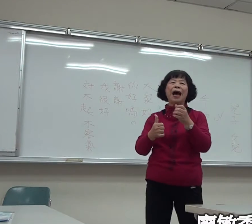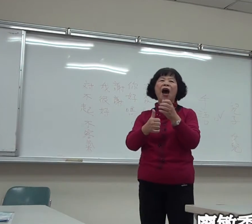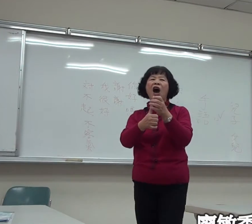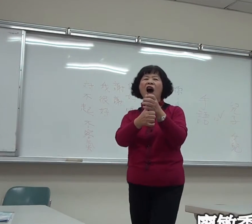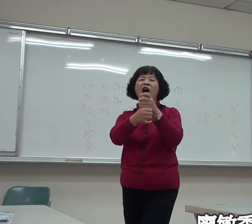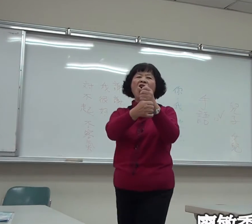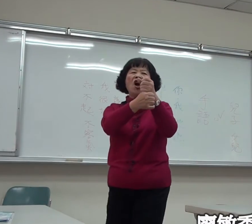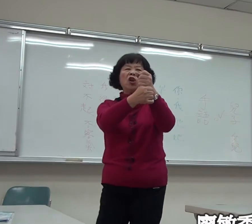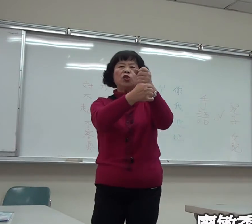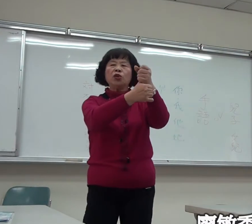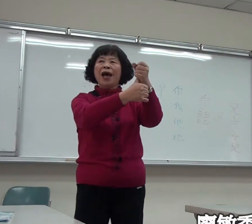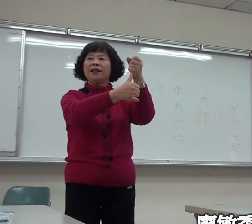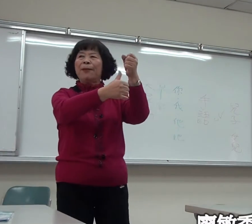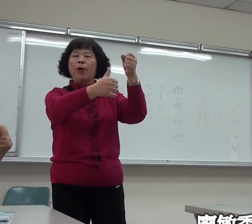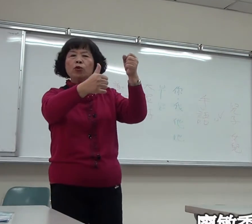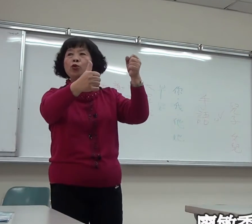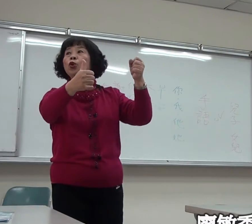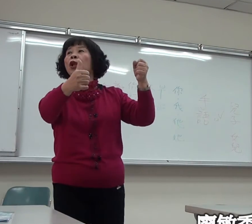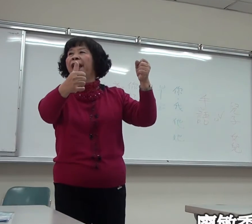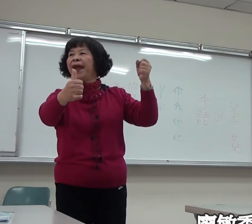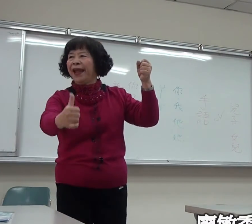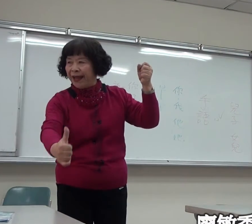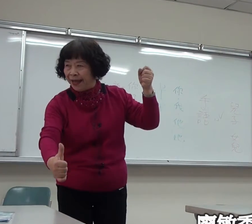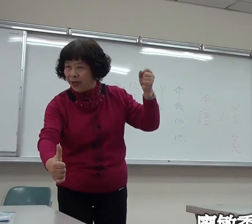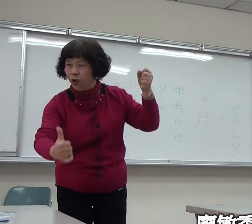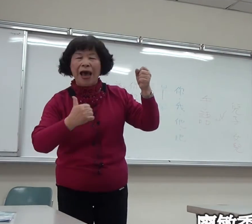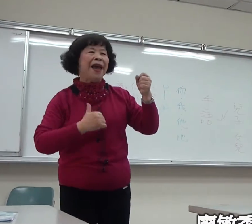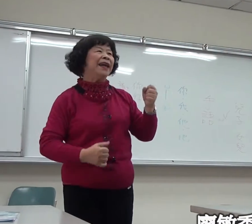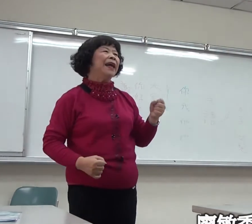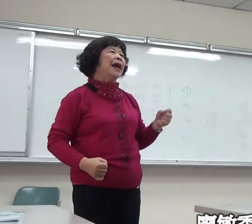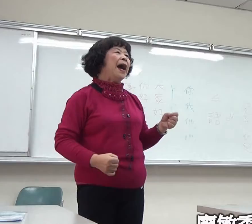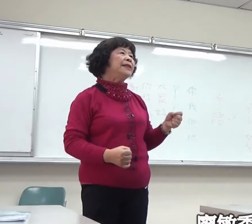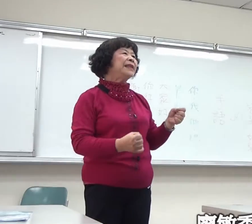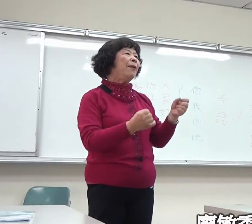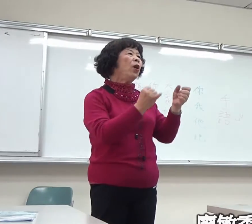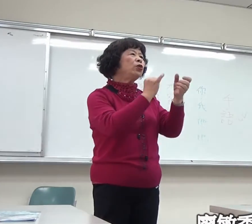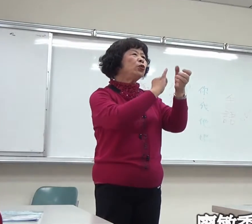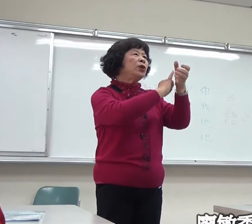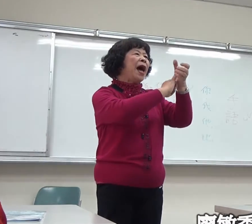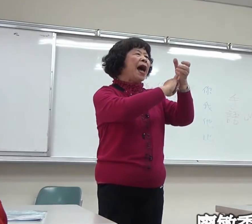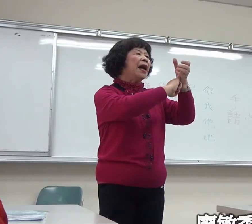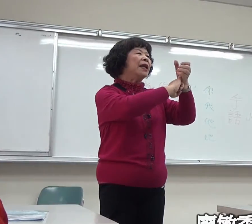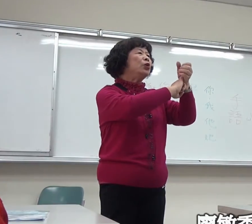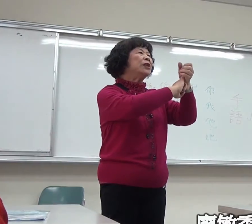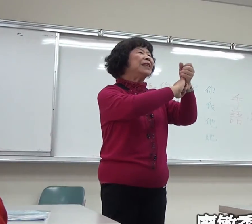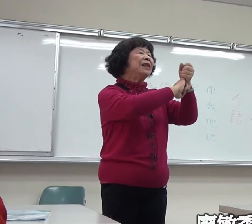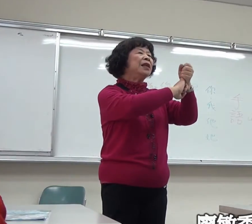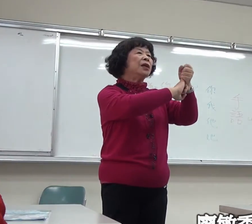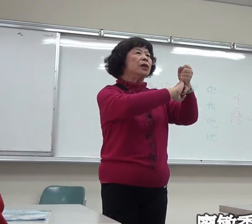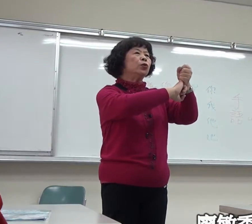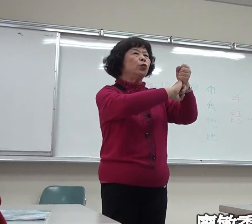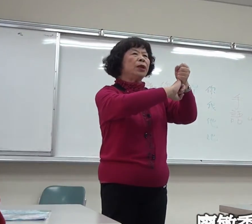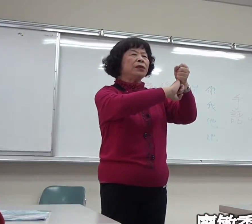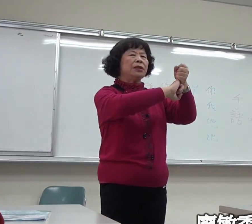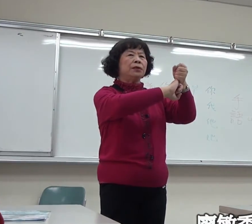哦，孙啊，查甫孙嘿，露啦，啊，查甫孙啊，女生的孙